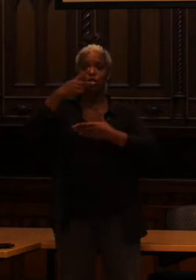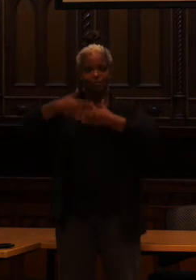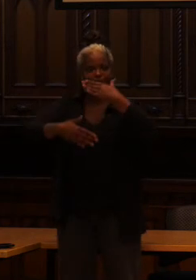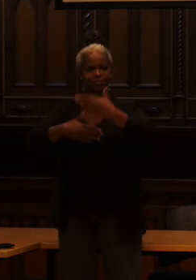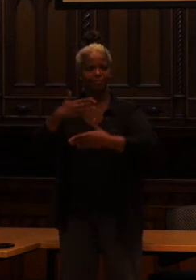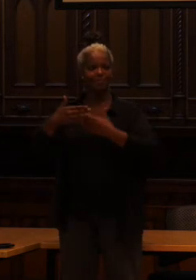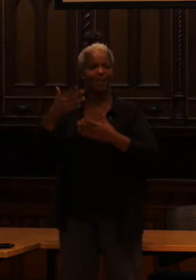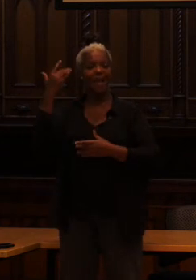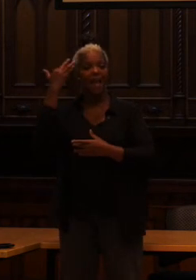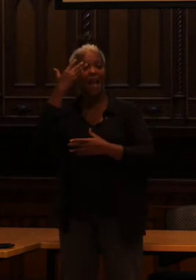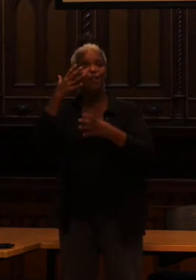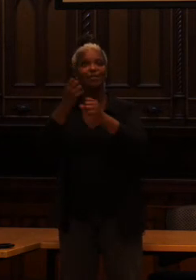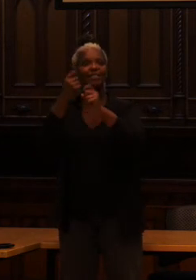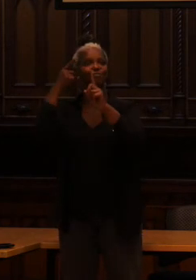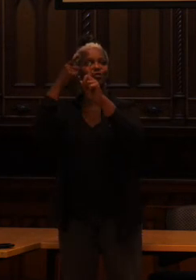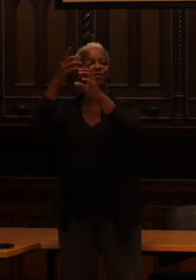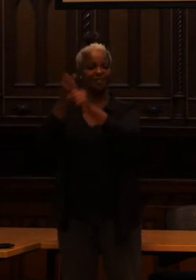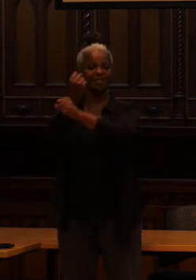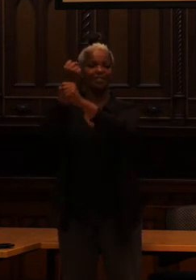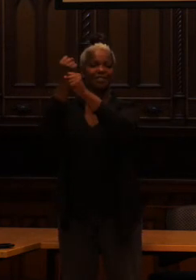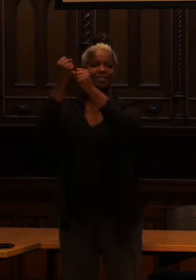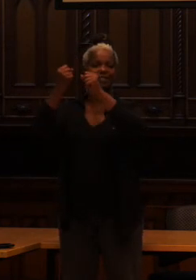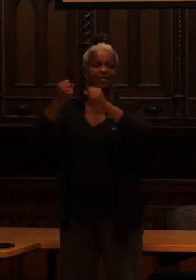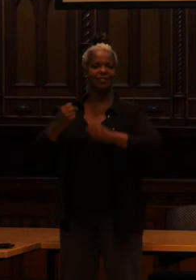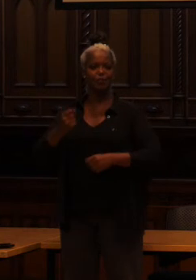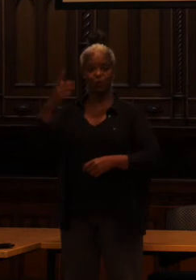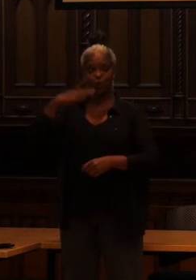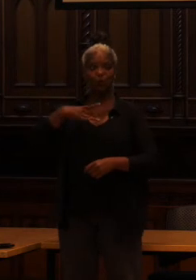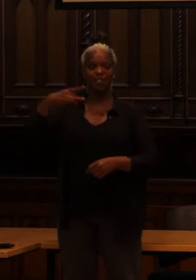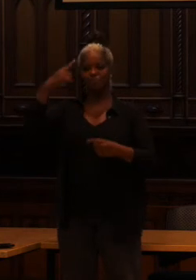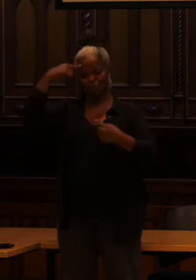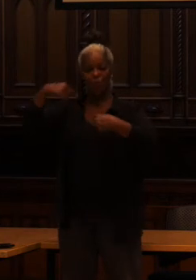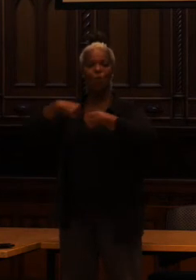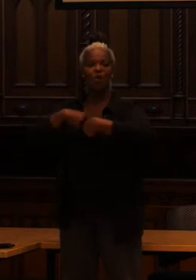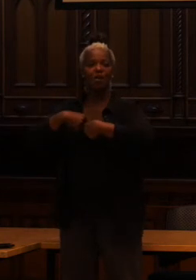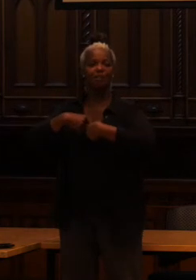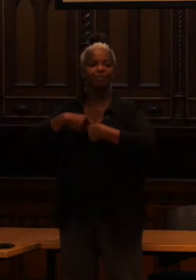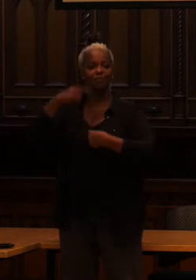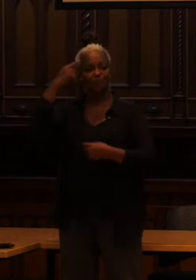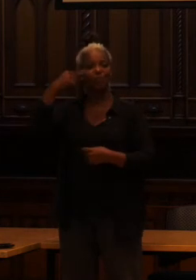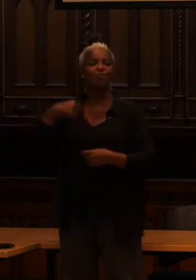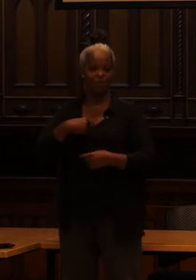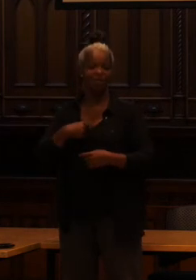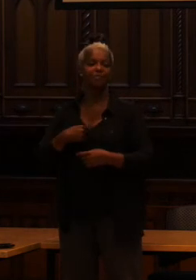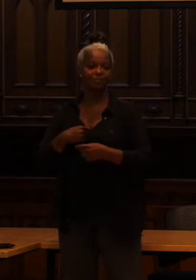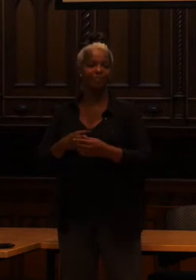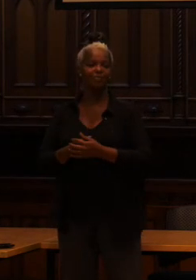se choisir. Penser à soi, ne pas reculer devant le premier